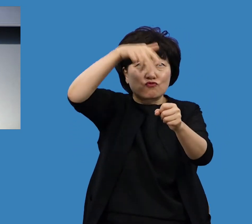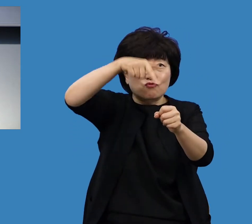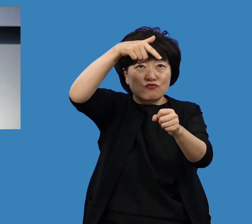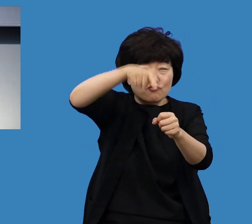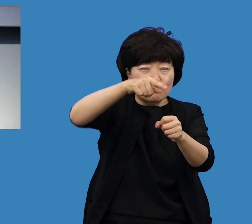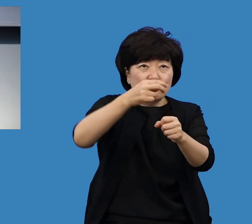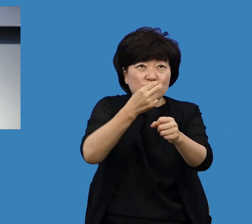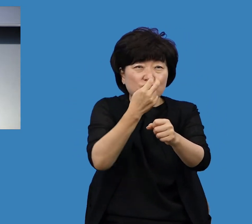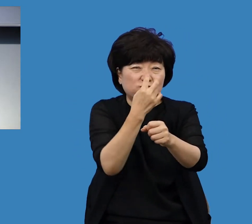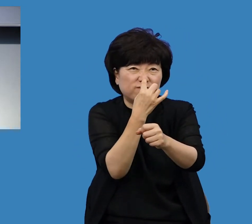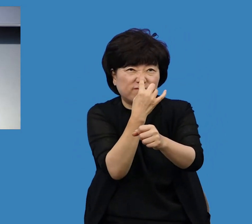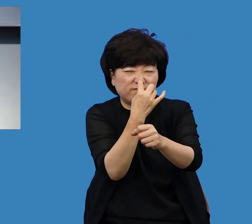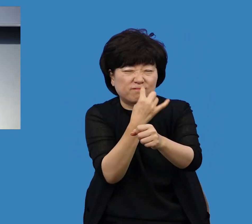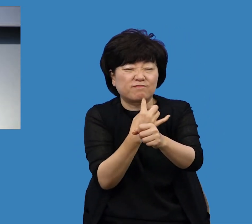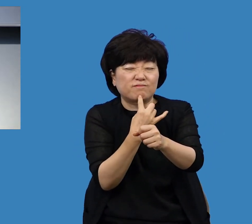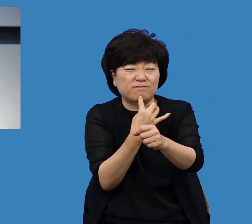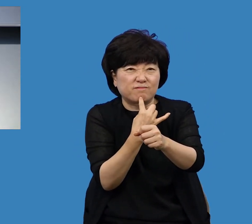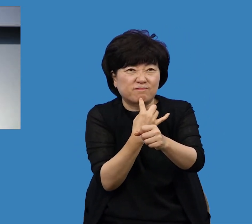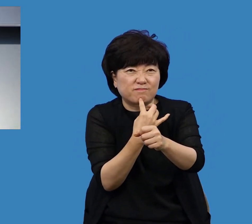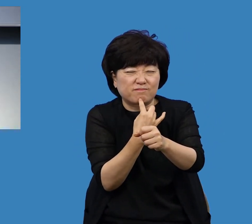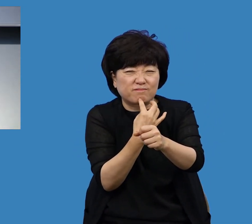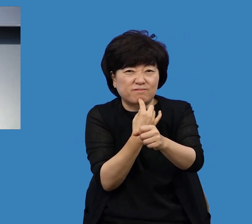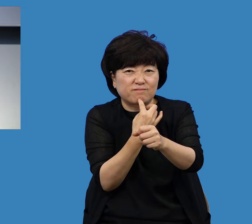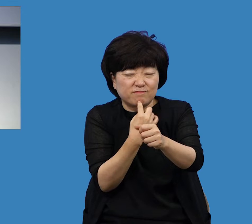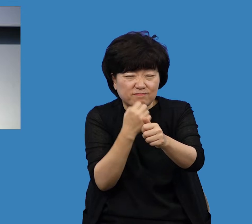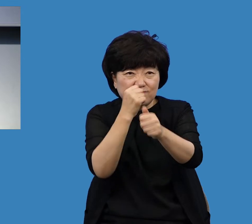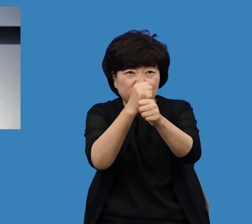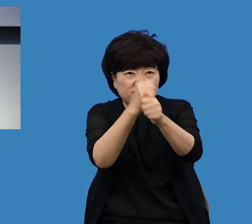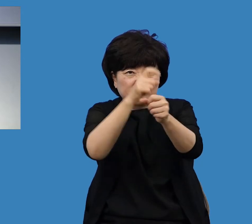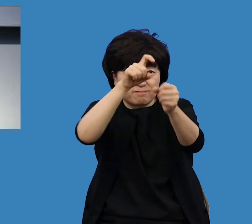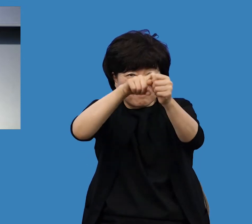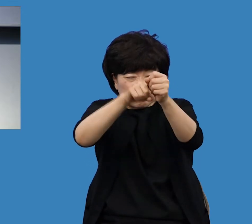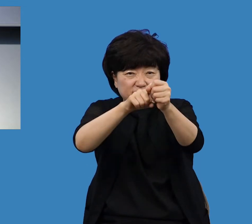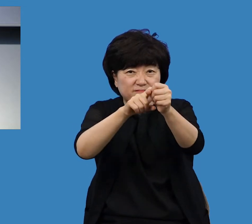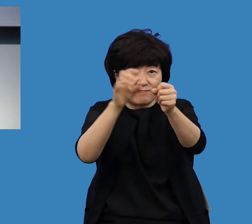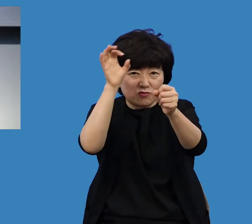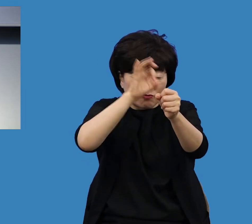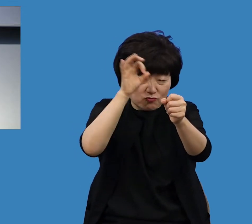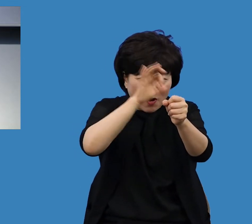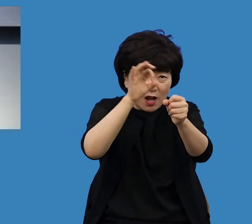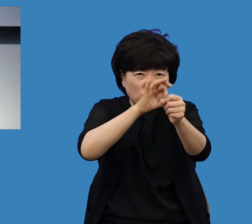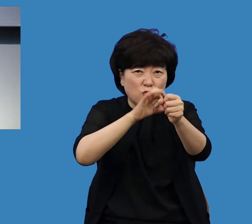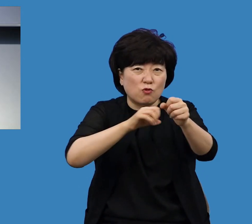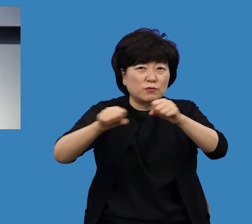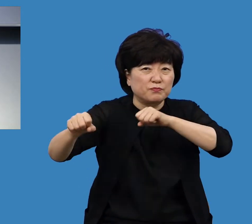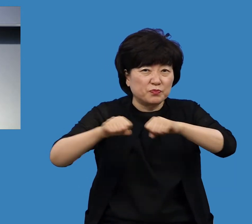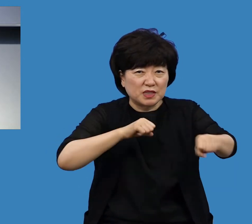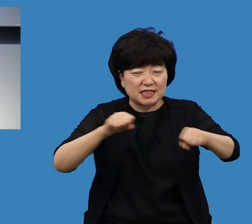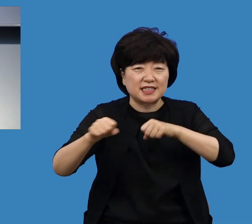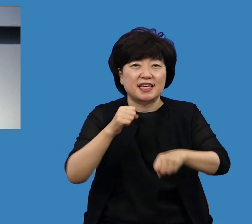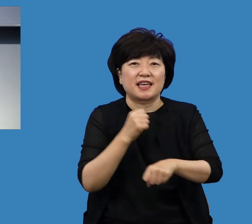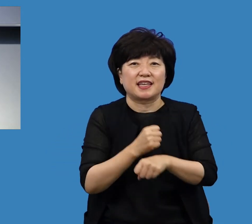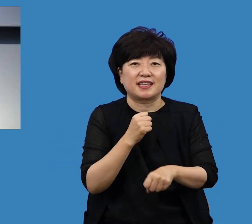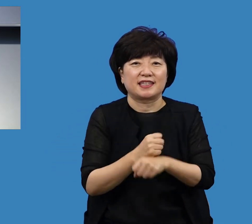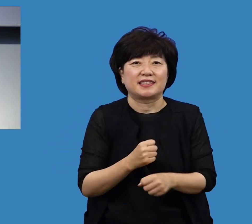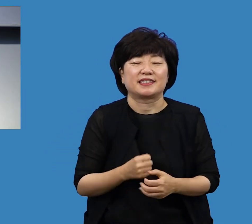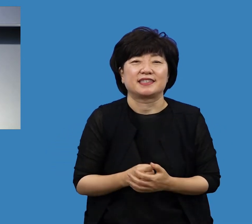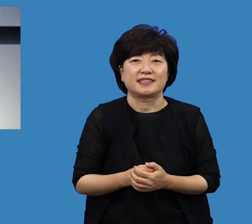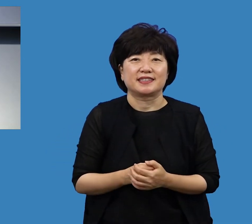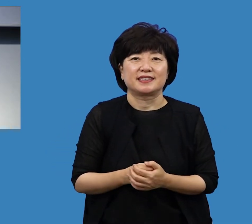어떤 영이든지 우리 안에 들어오잖아요. 그런 무언가를 찾고 추구하고 그것을 향해서 움직이게 돼